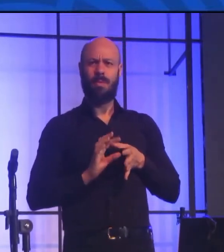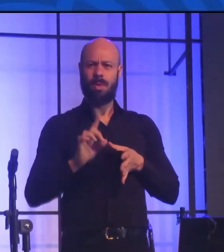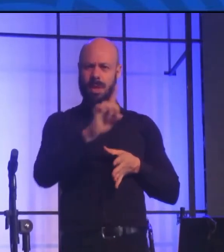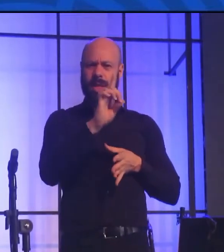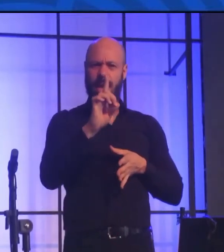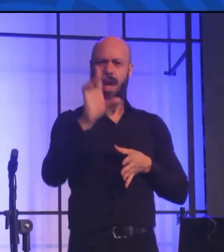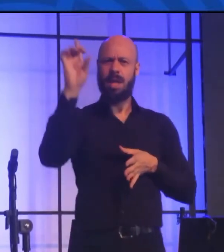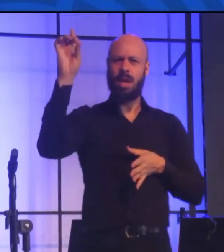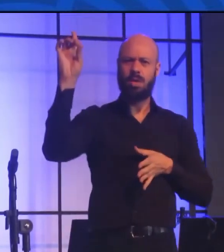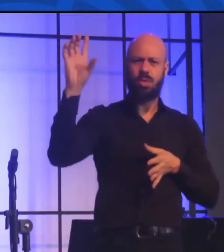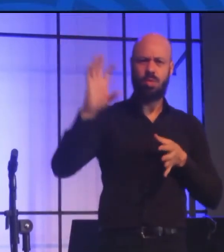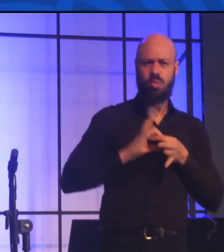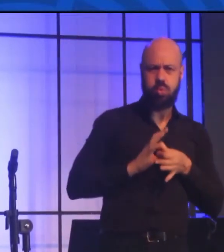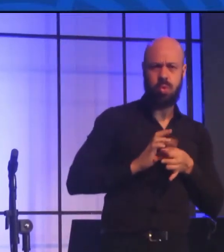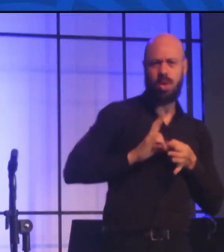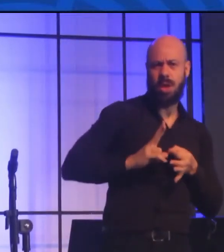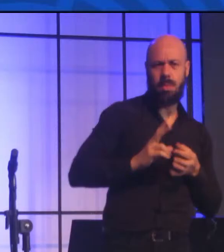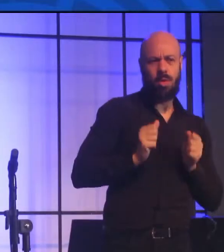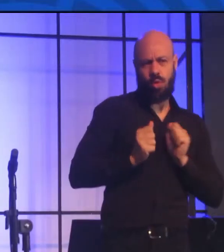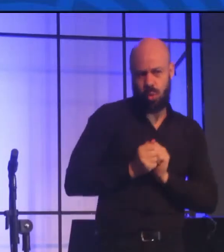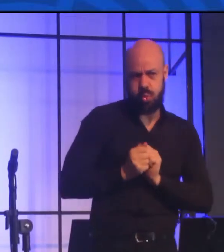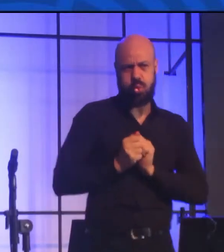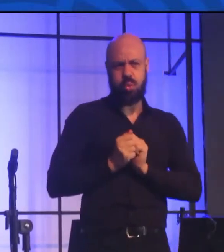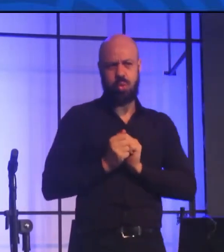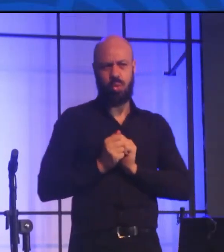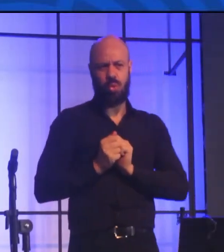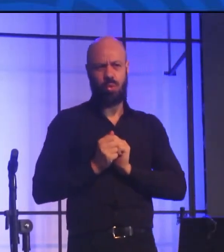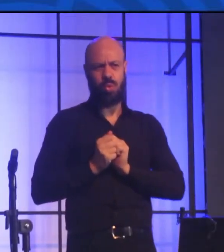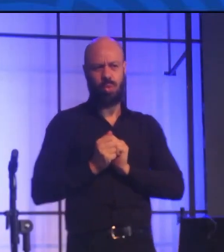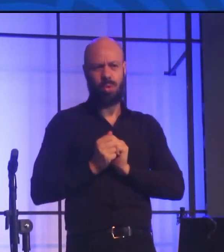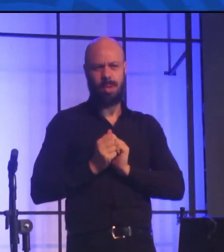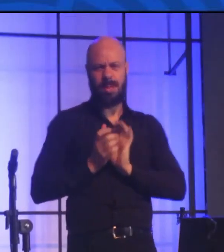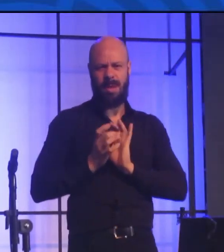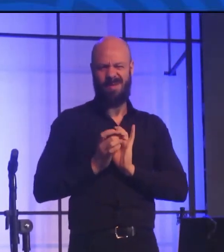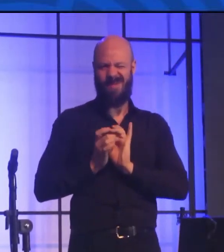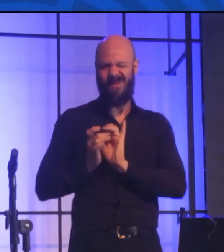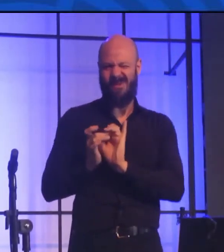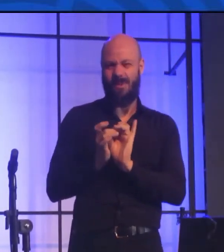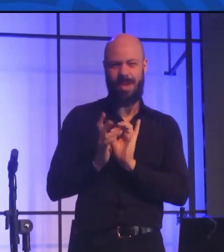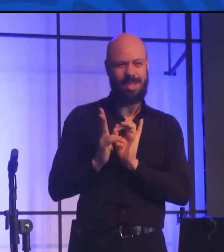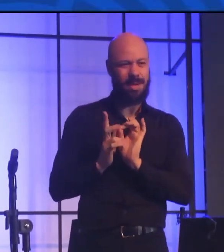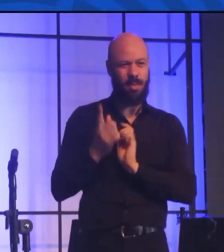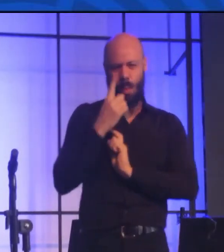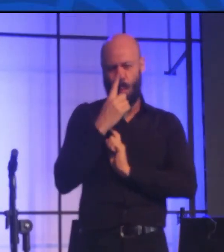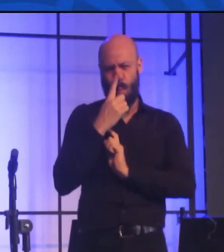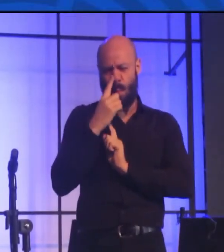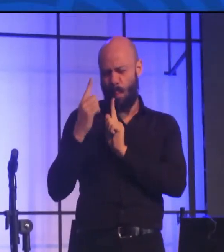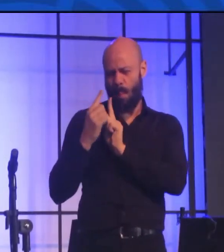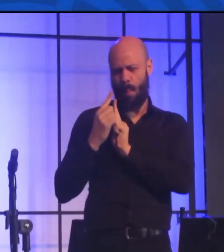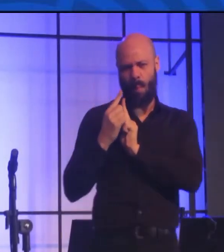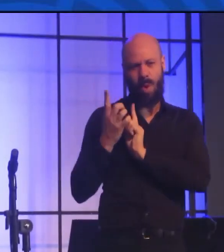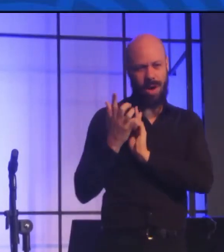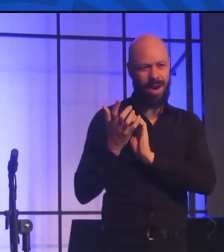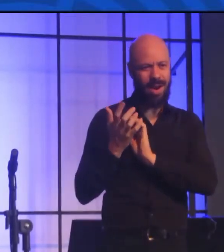seus planos? Você quer envolver Deus nos seus negócios?